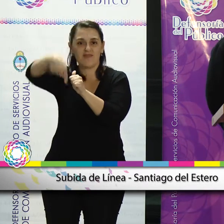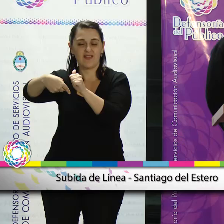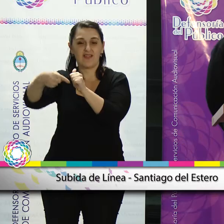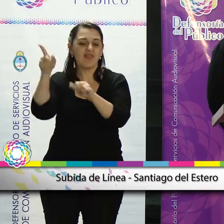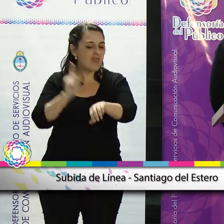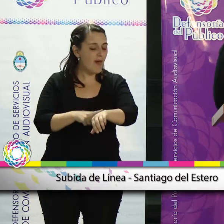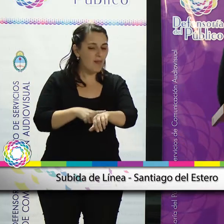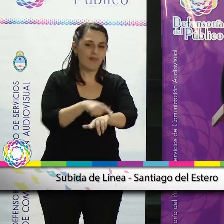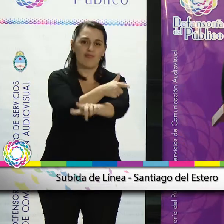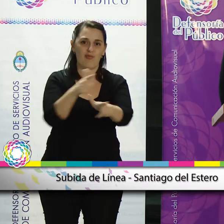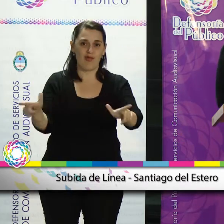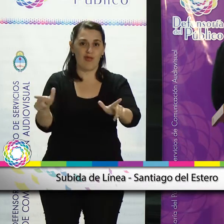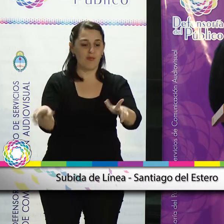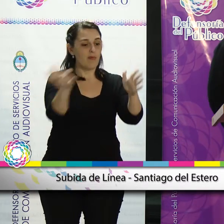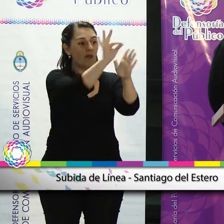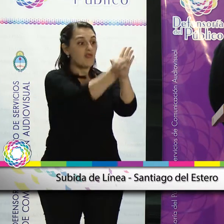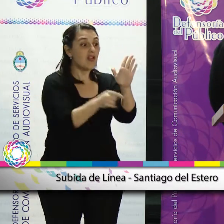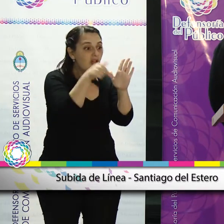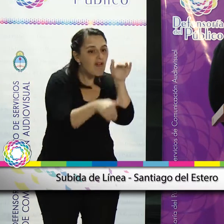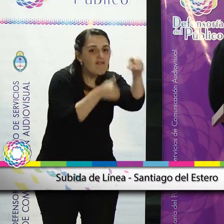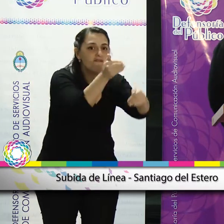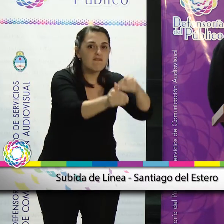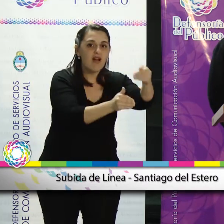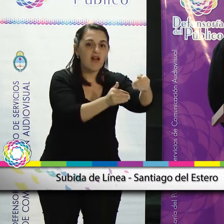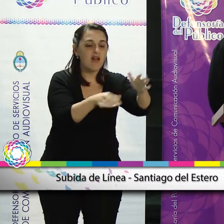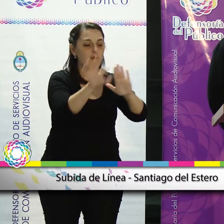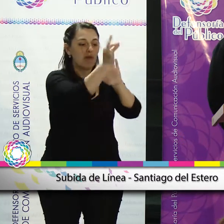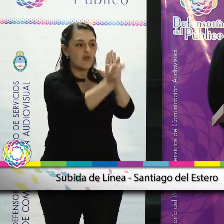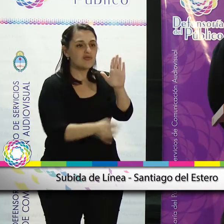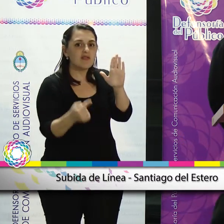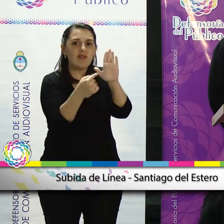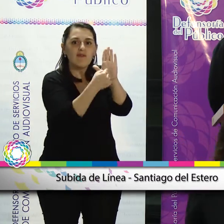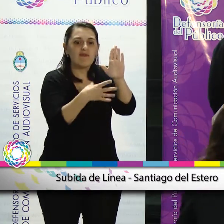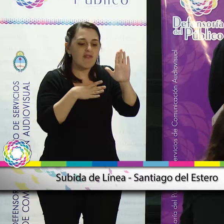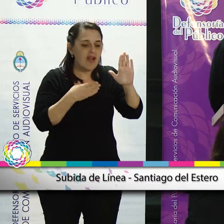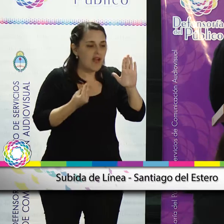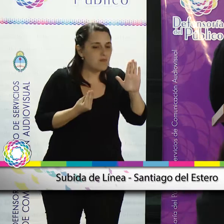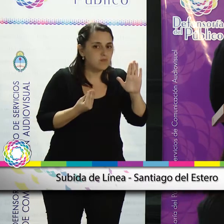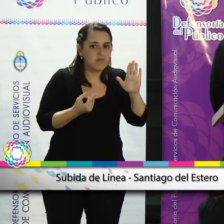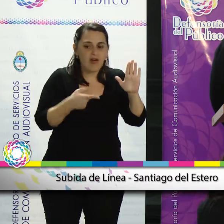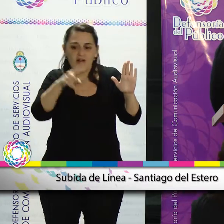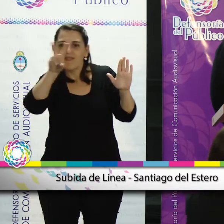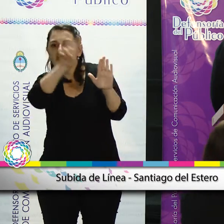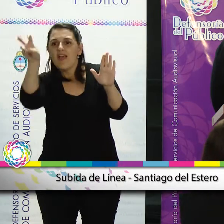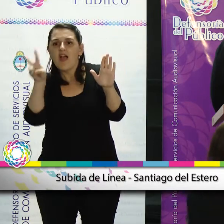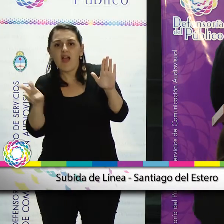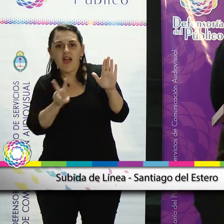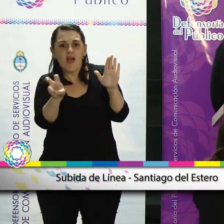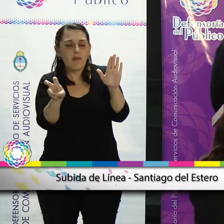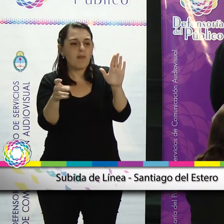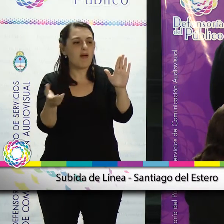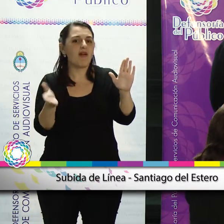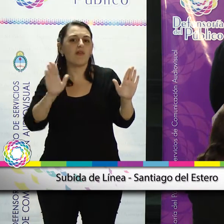porque el proyecto está en camino y el proyecto no contempla muchísimas cuestiones que contempla la